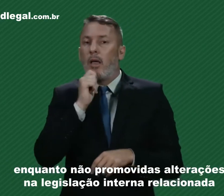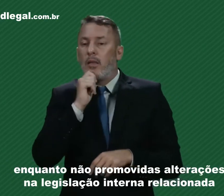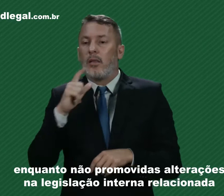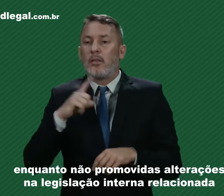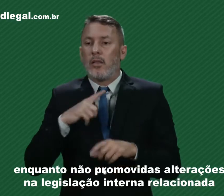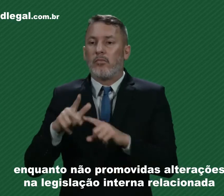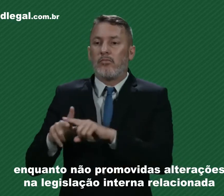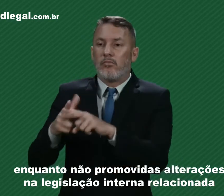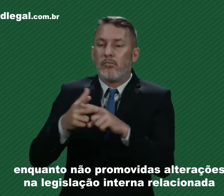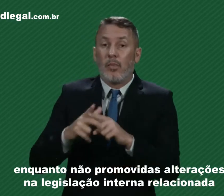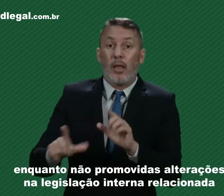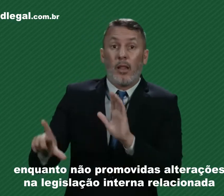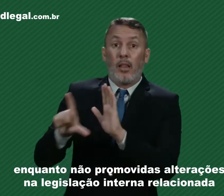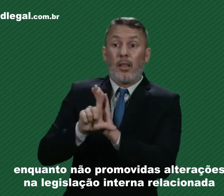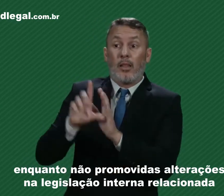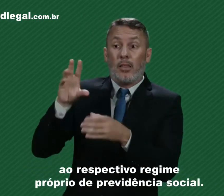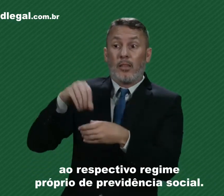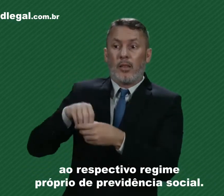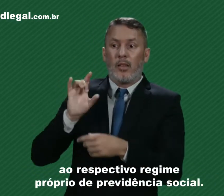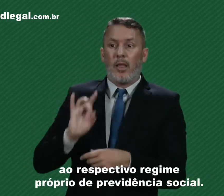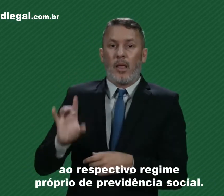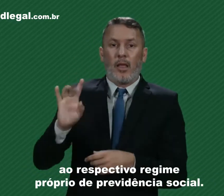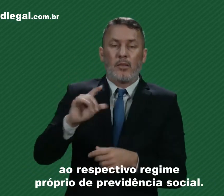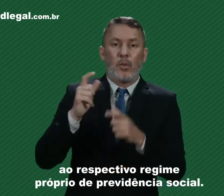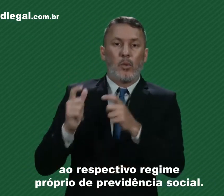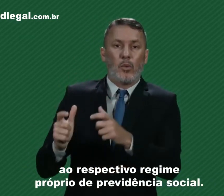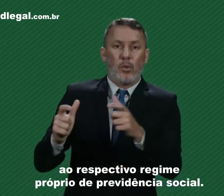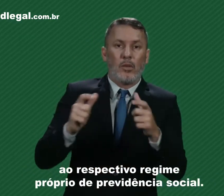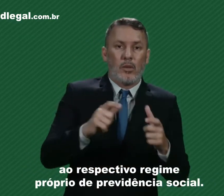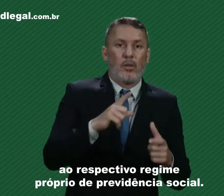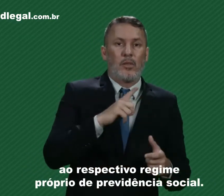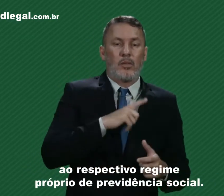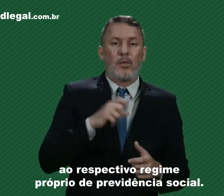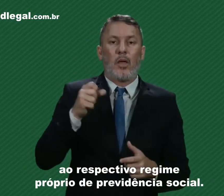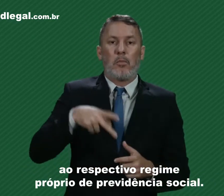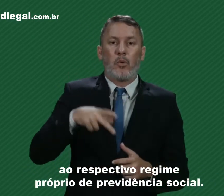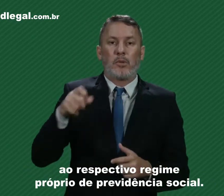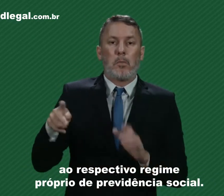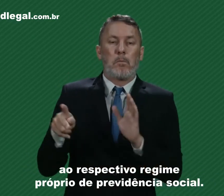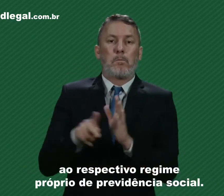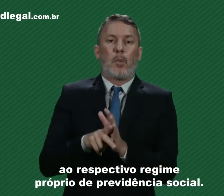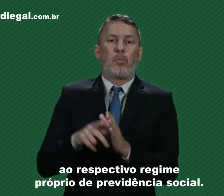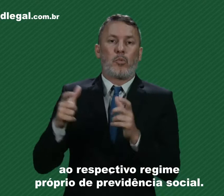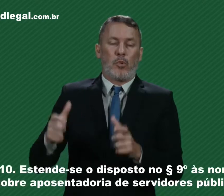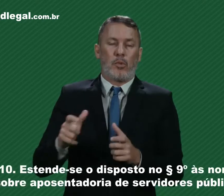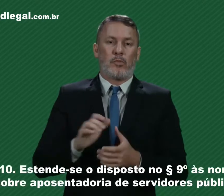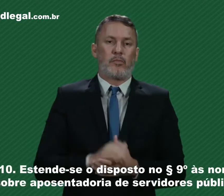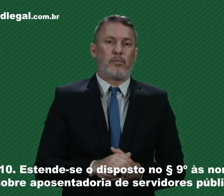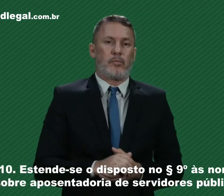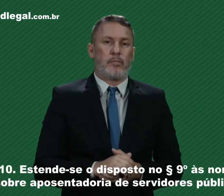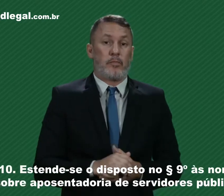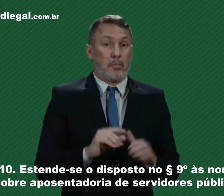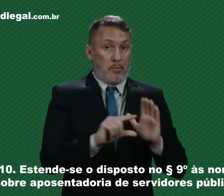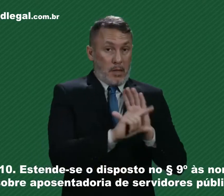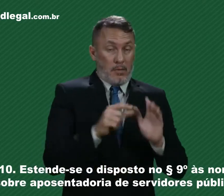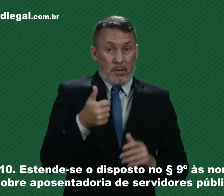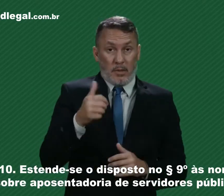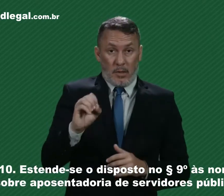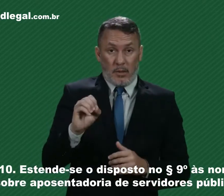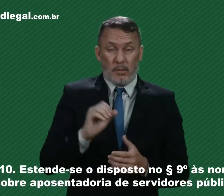na legislação interna relacionada ao respectivo regime próprio de previdência social. Parágrafo